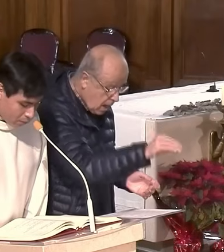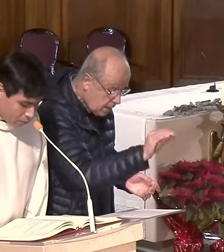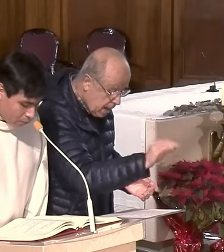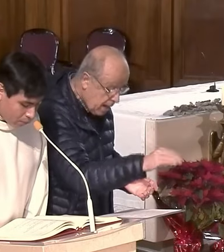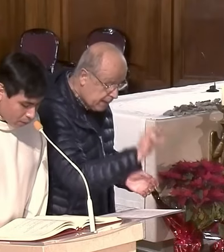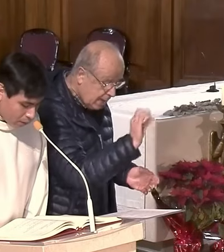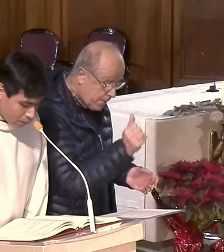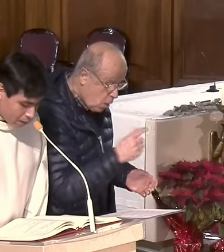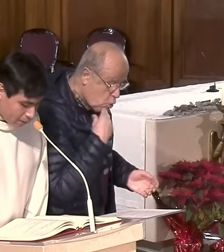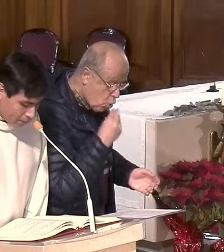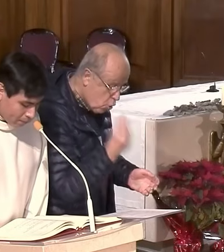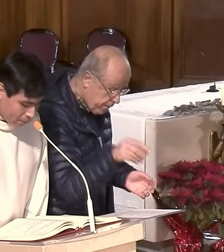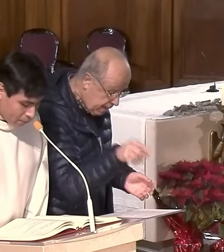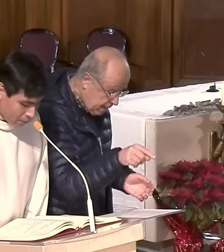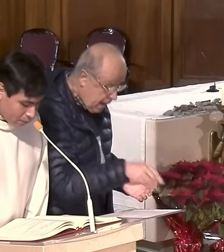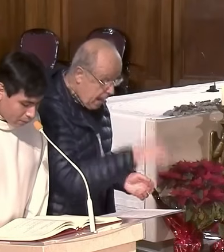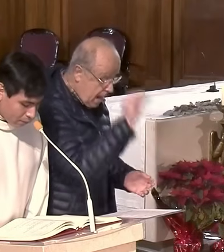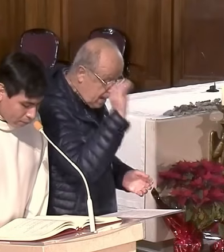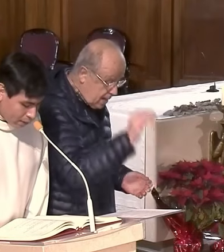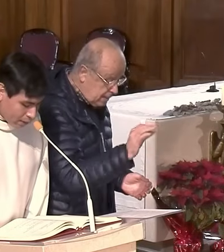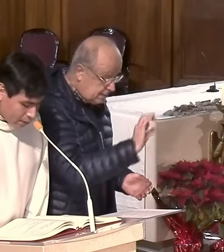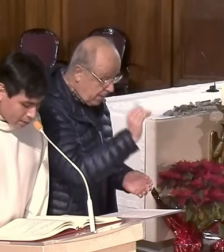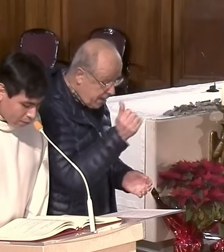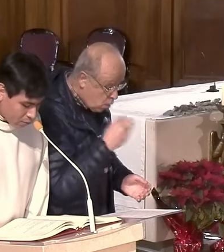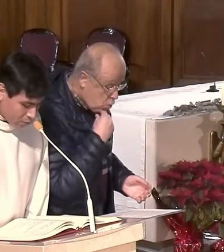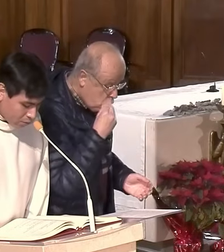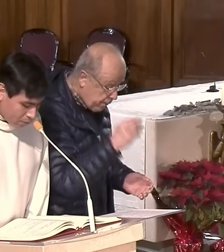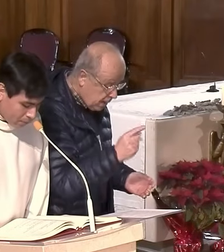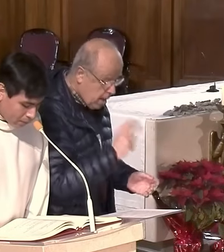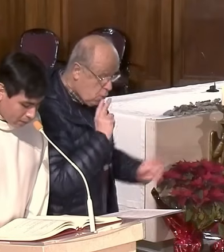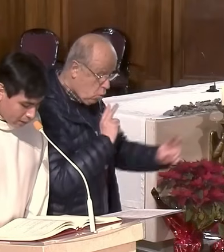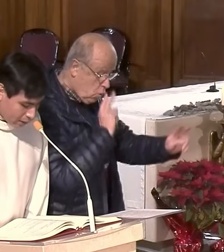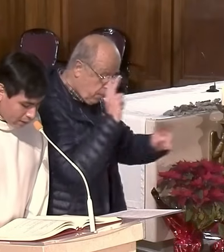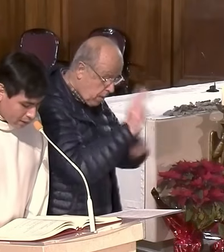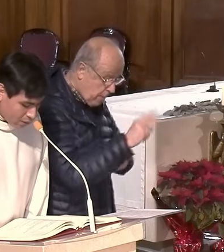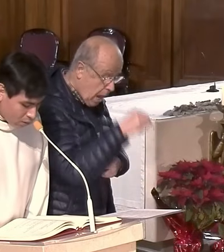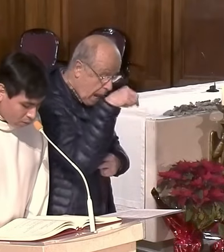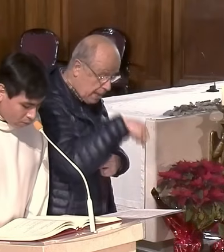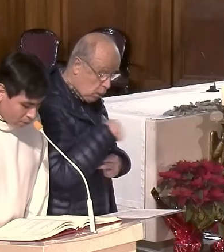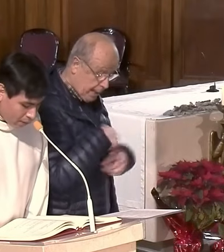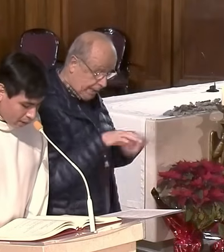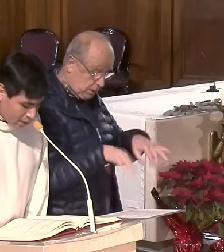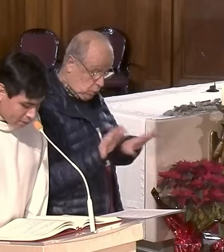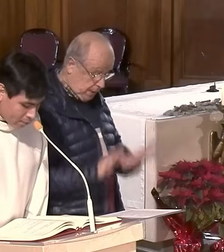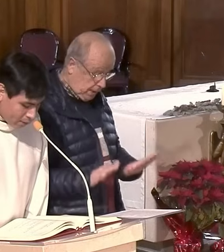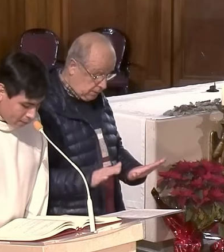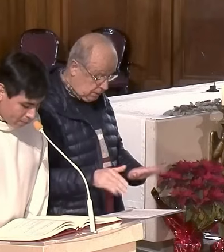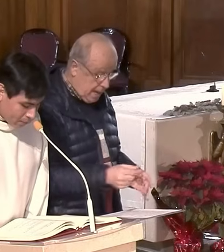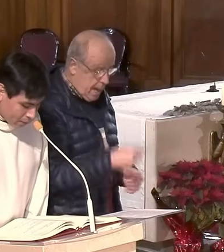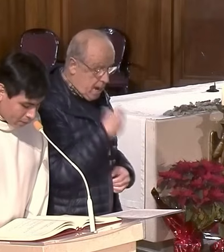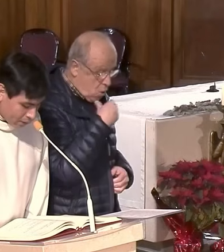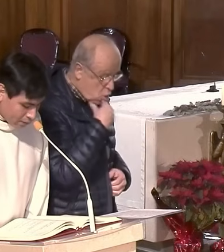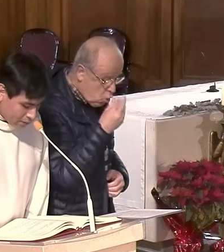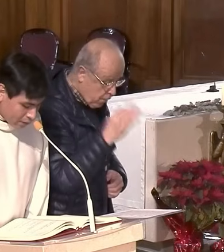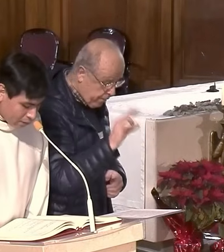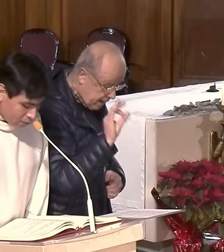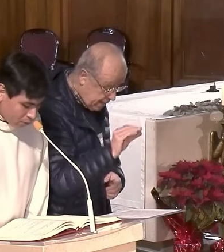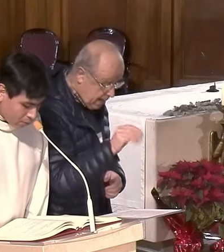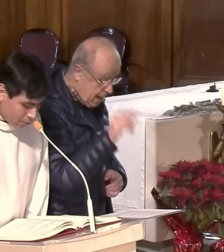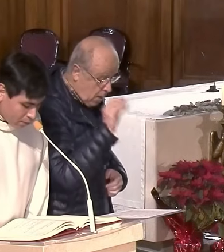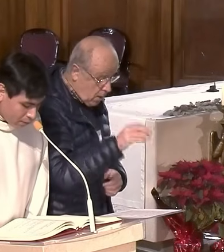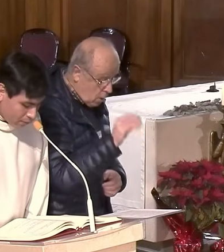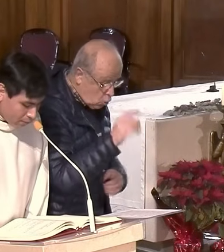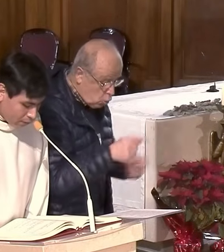llamado, vuelve a acostarte. Fue y se acostó. El Señor volvió a llamar a Samuel. Se